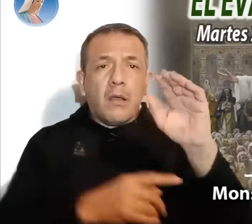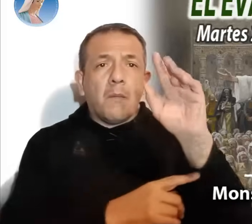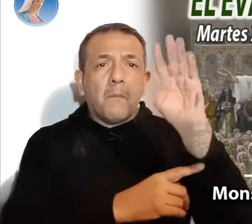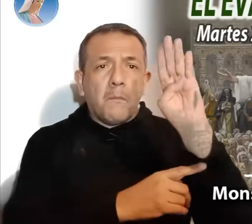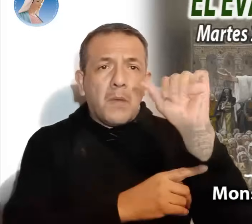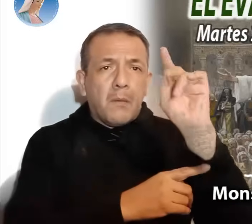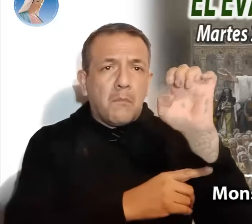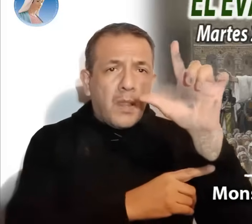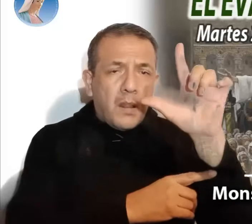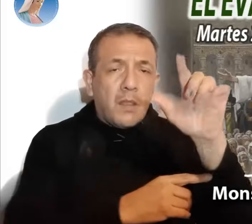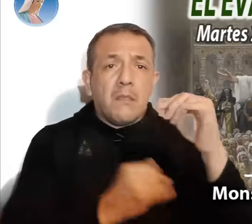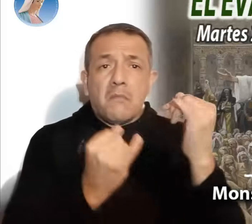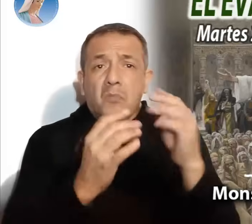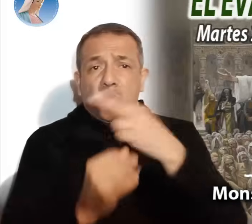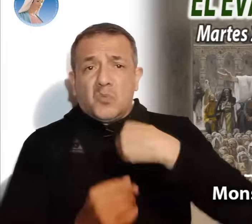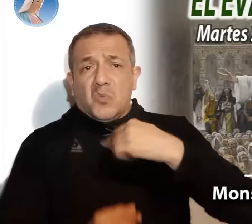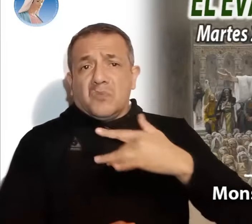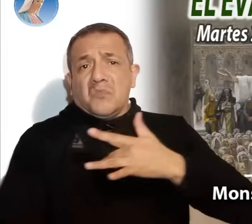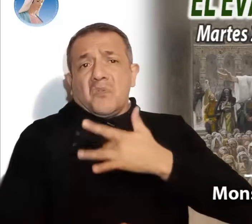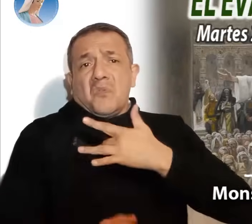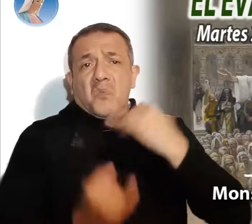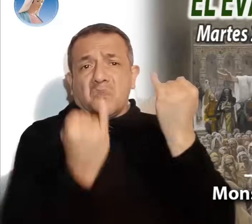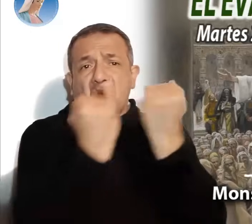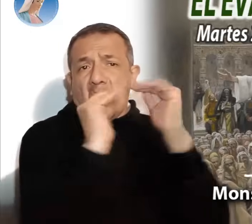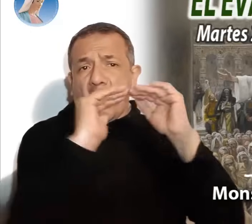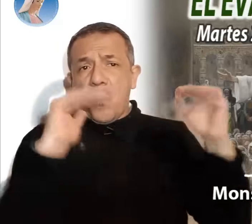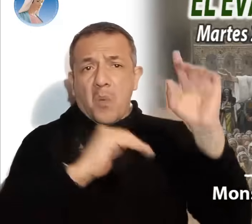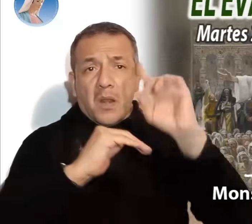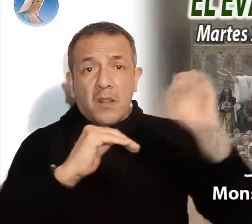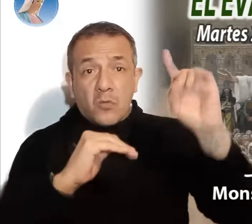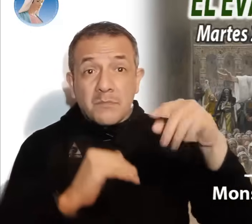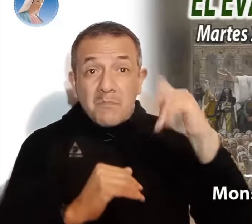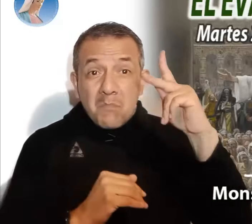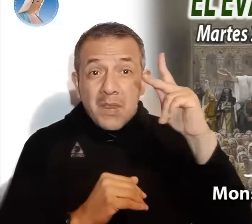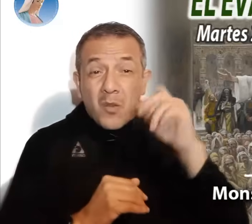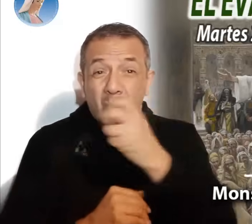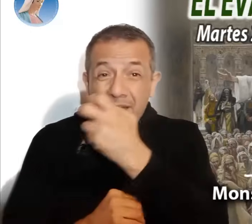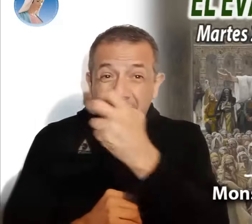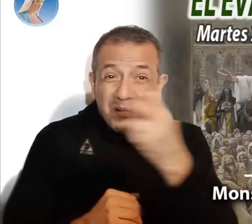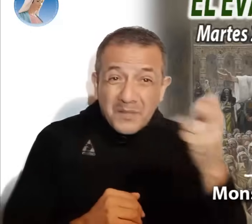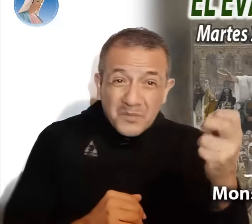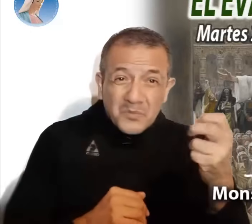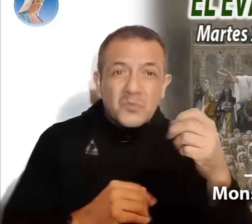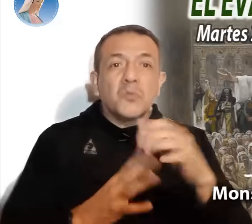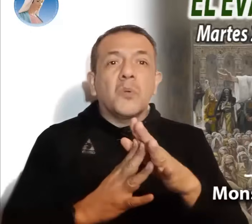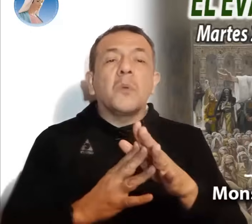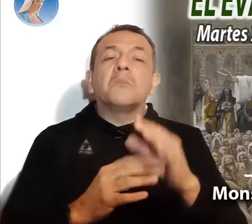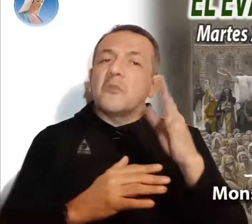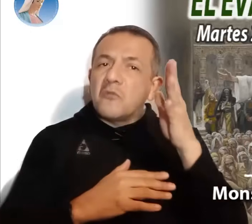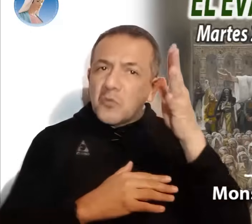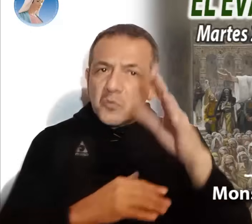Dios. Pero todo esto va a pasar y al final no quedará piedra sobre piedra.